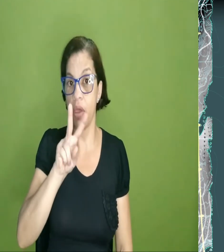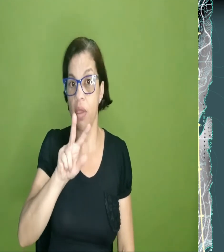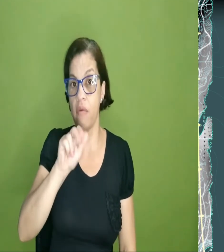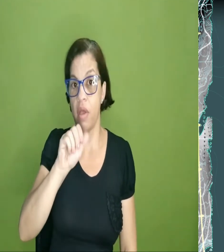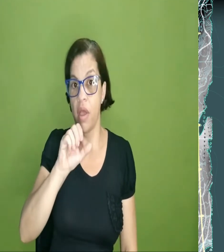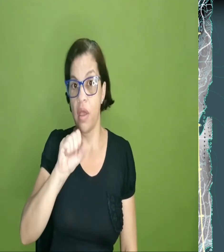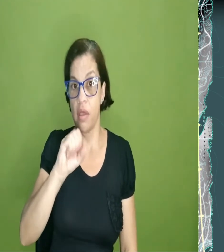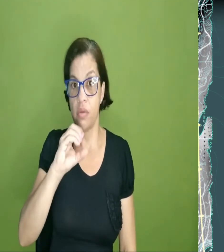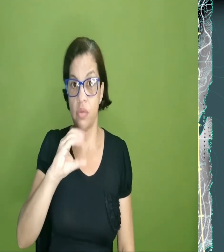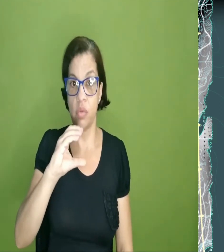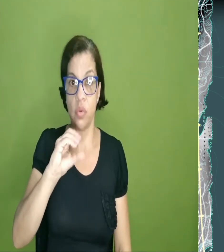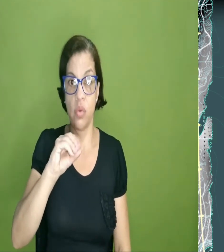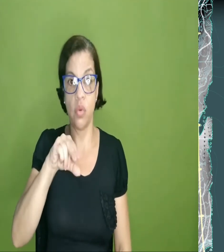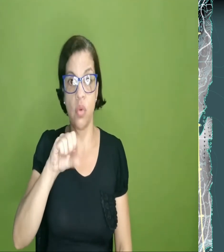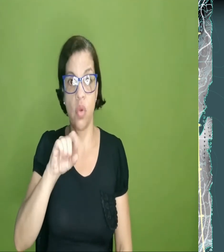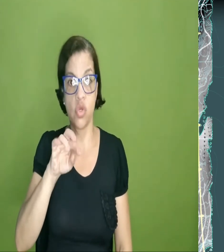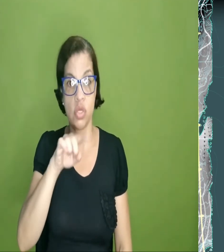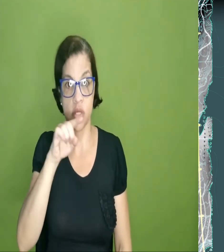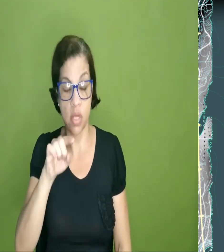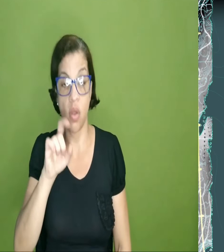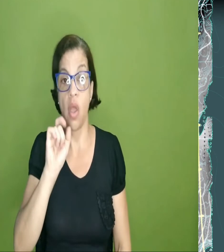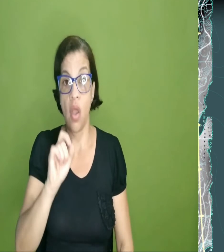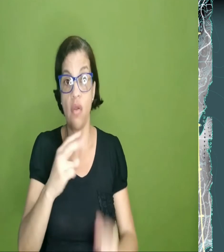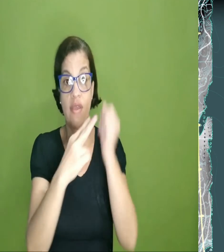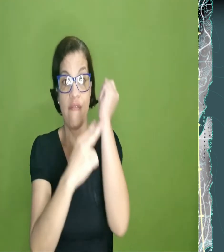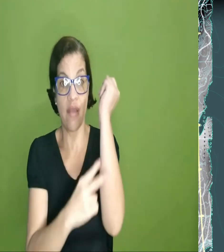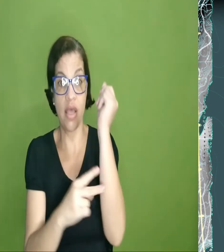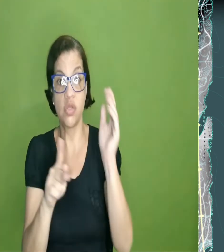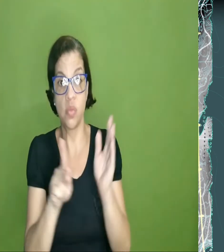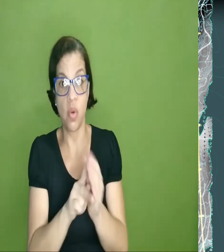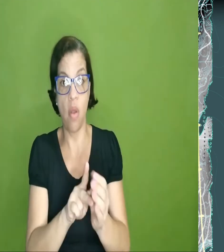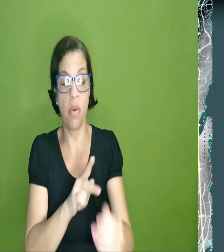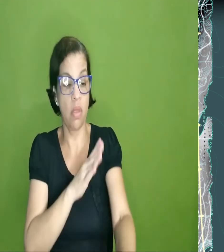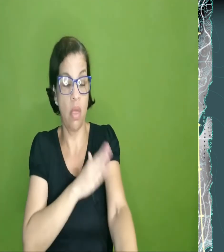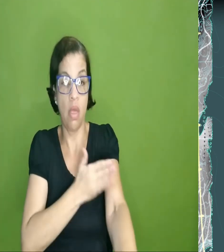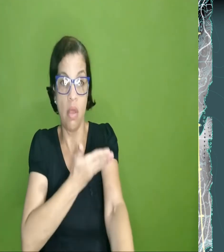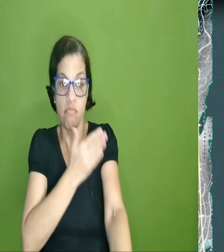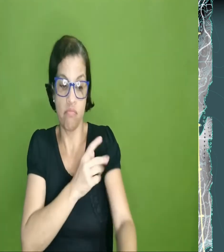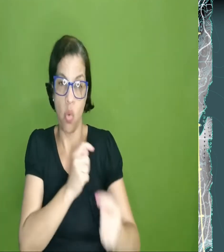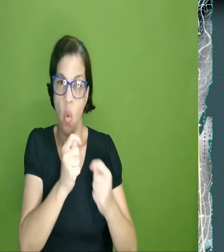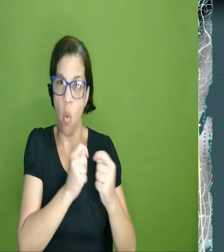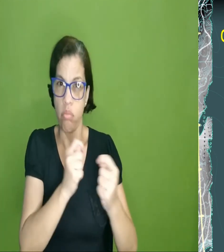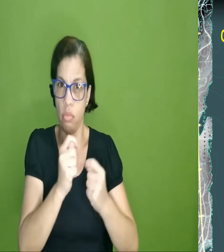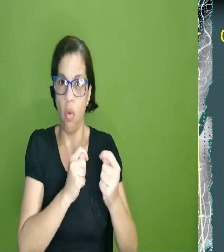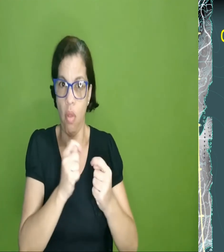vasos envolvidos com o controle da hipertensão arterial sistêmica. Isso nos será muito